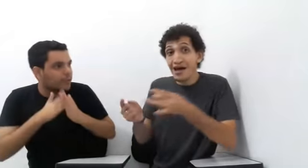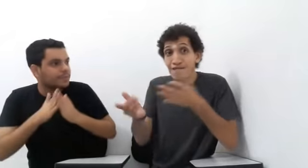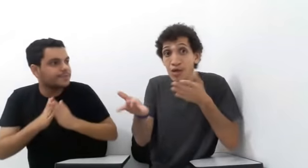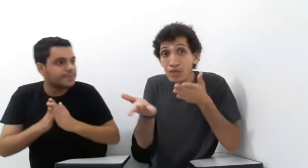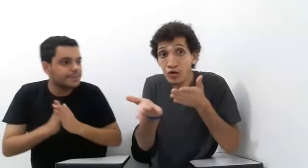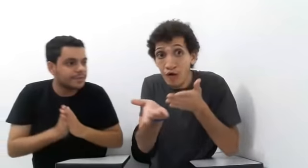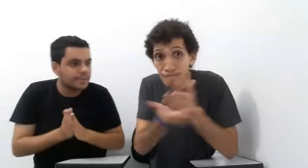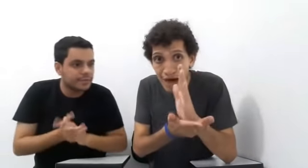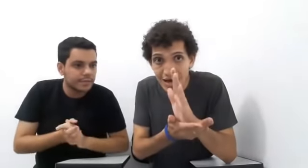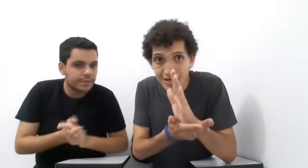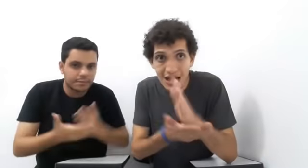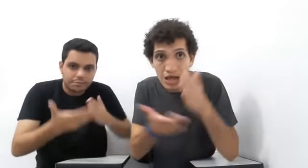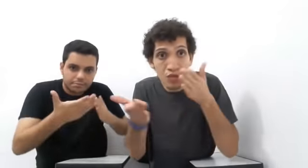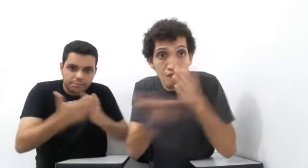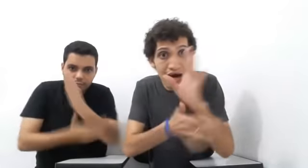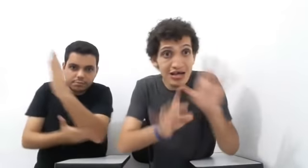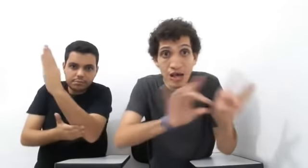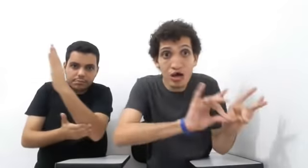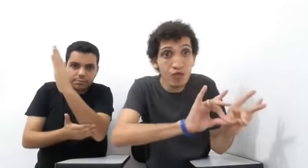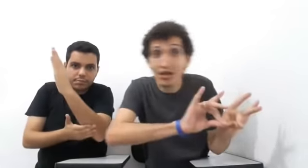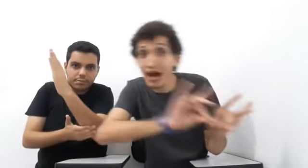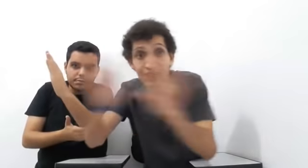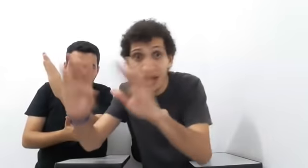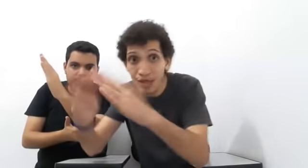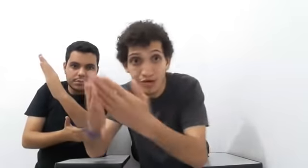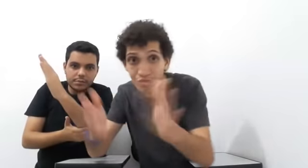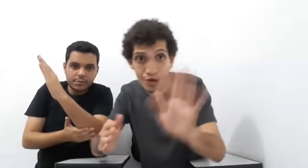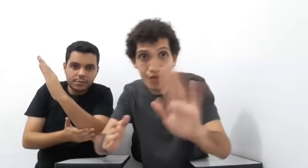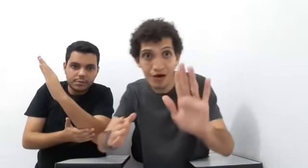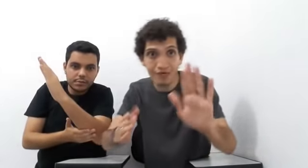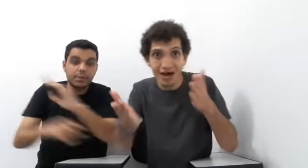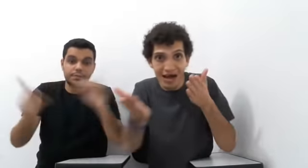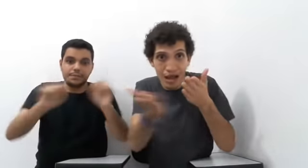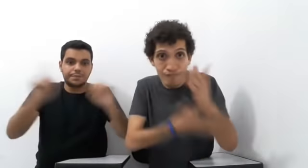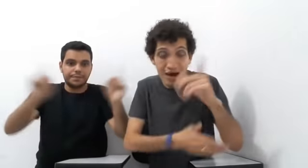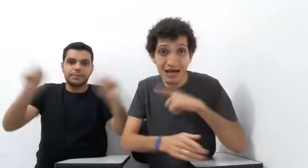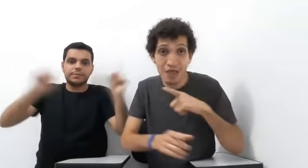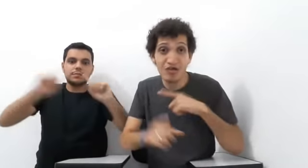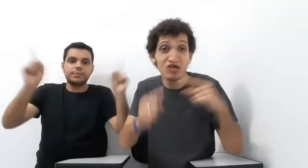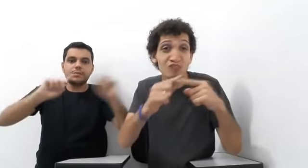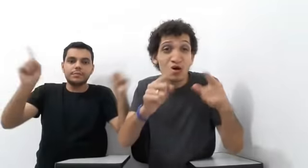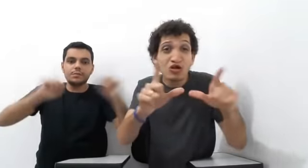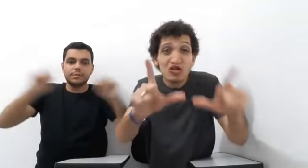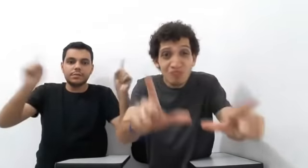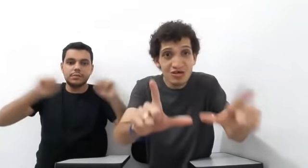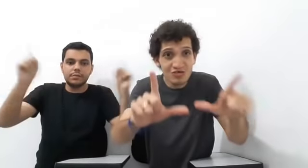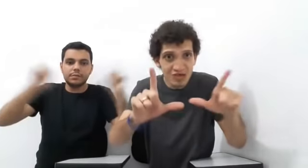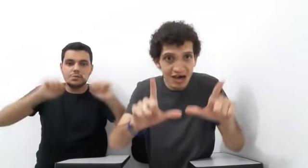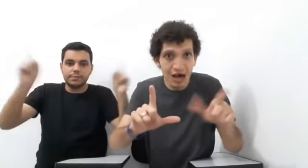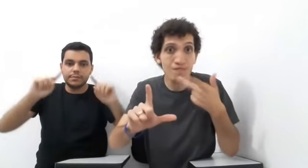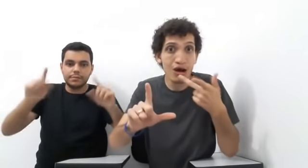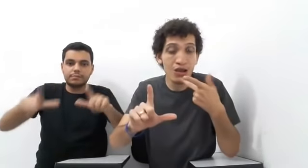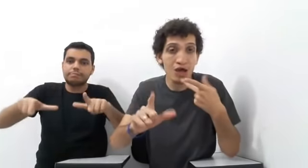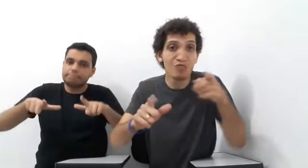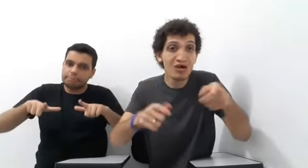Quando a pessoa passa, ela já não é encaminhada para a escola, não. Ela passa, tem tipo certificado falando, você